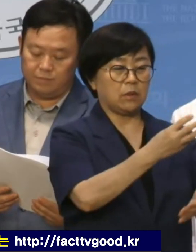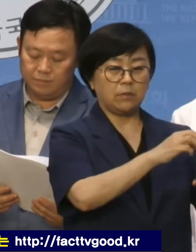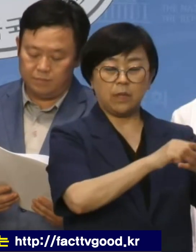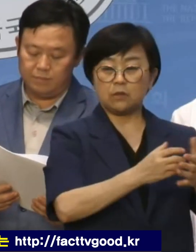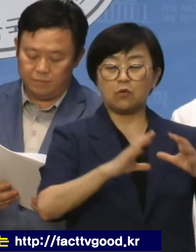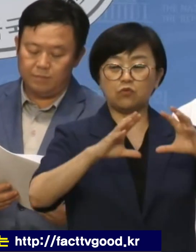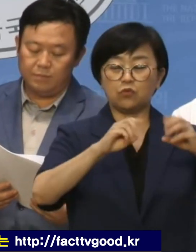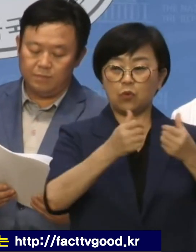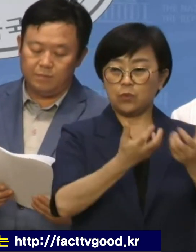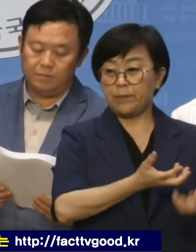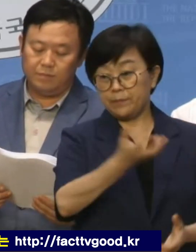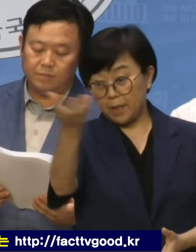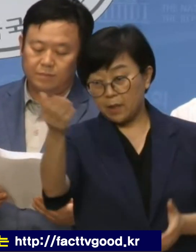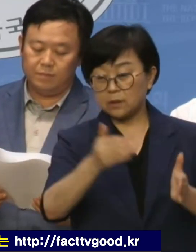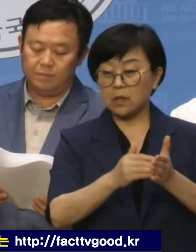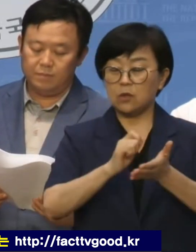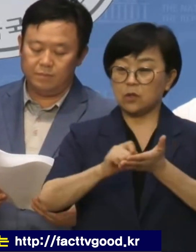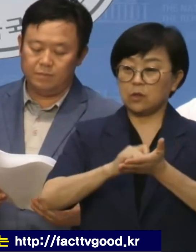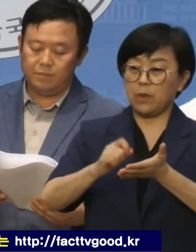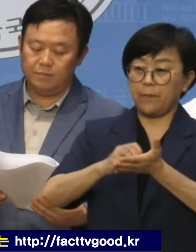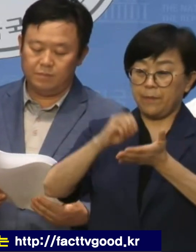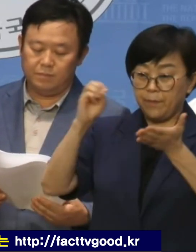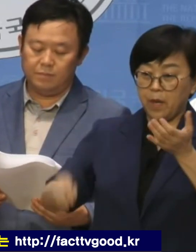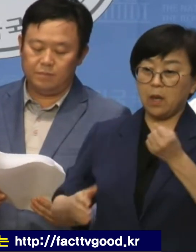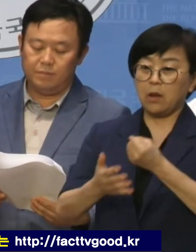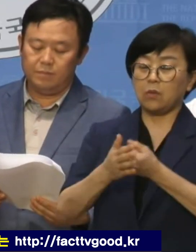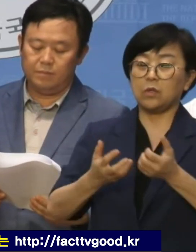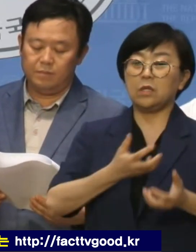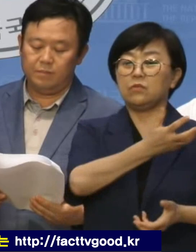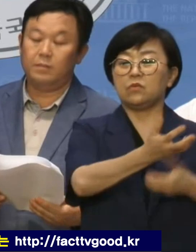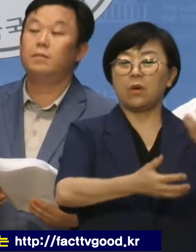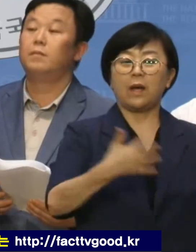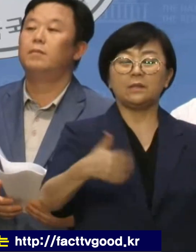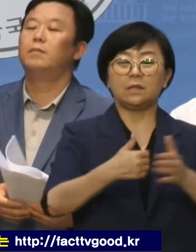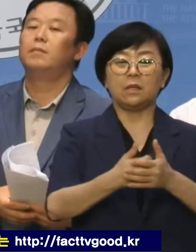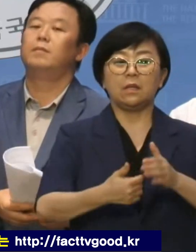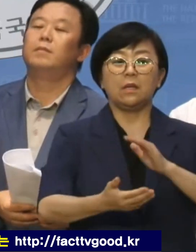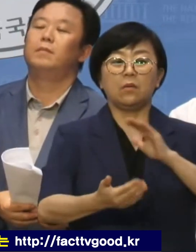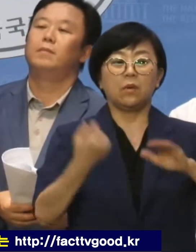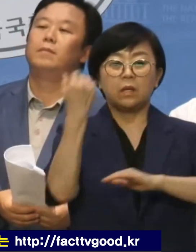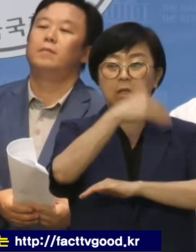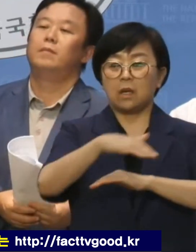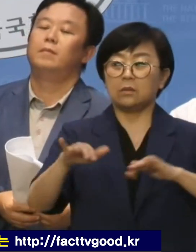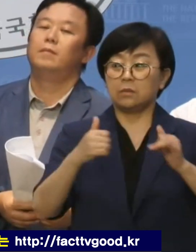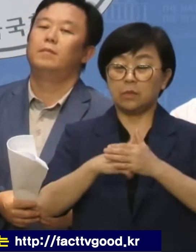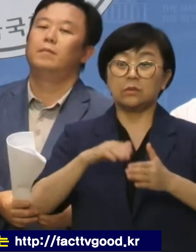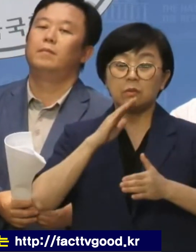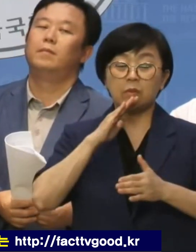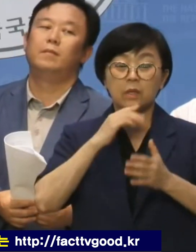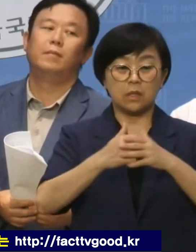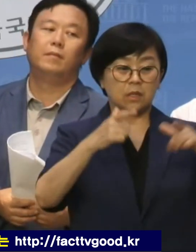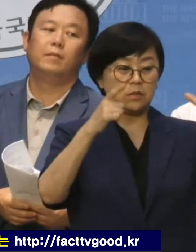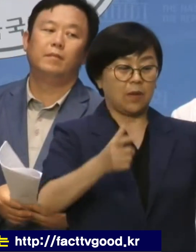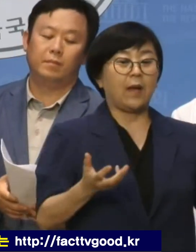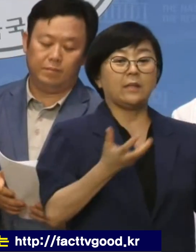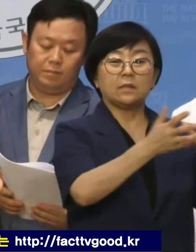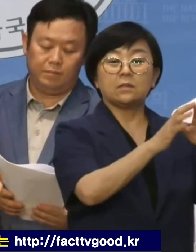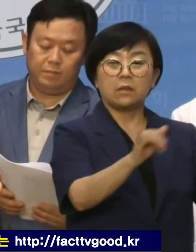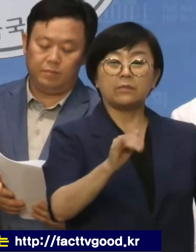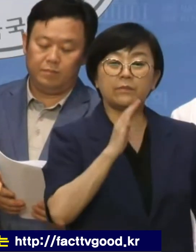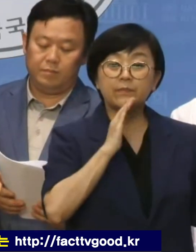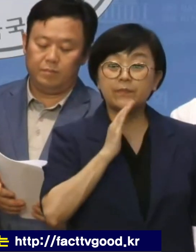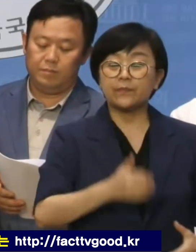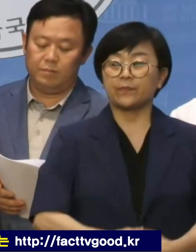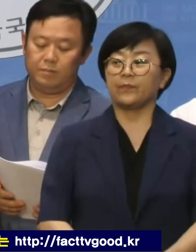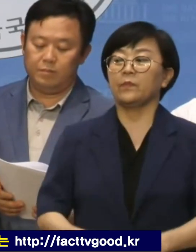국토부에 전달을 했고 수기 서명 제외하고 저희가 입주를 안 한 시점이었기 때문에 입주 예정자들 분들은 실제로 저희 지구에 아직 들어와 있지 않은